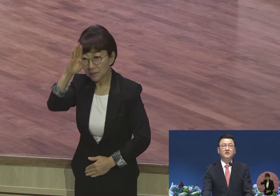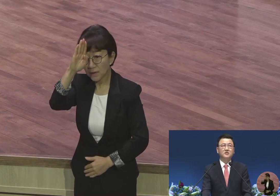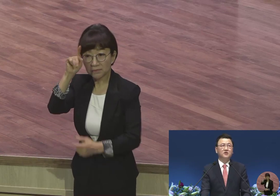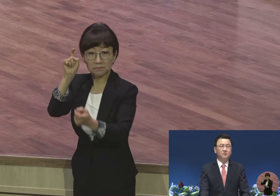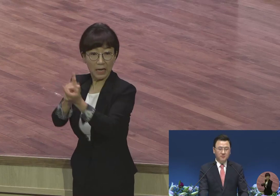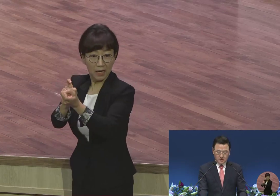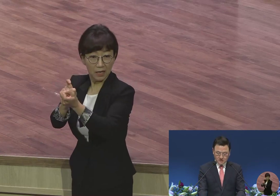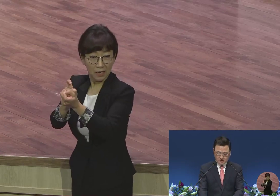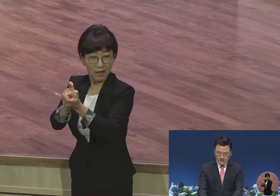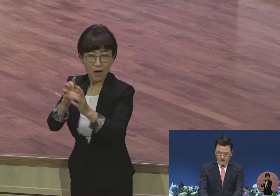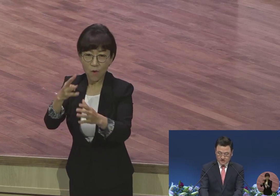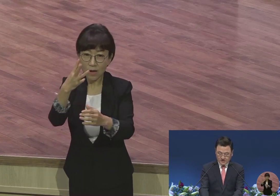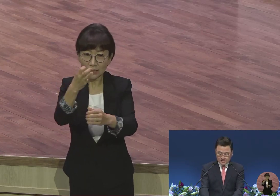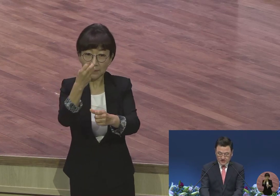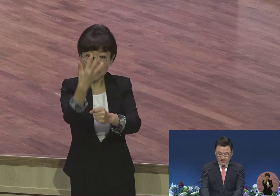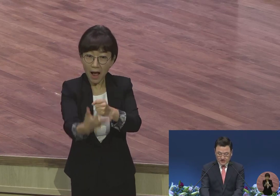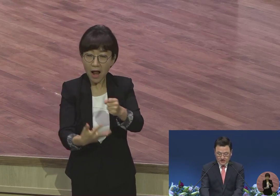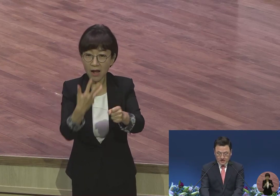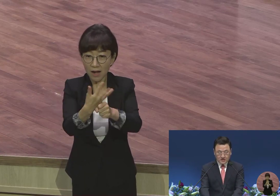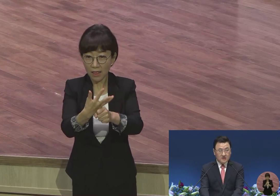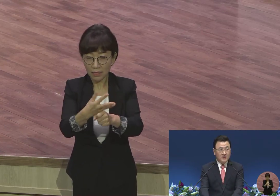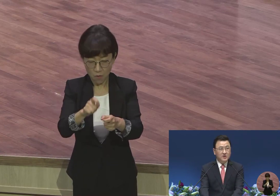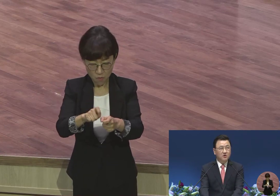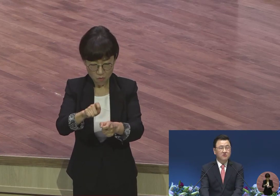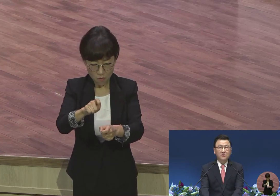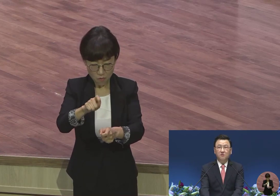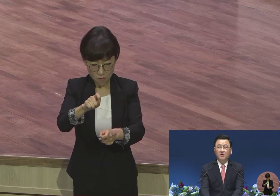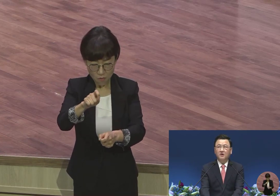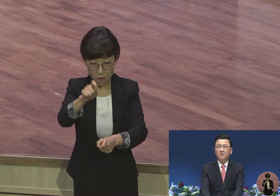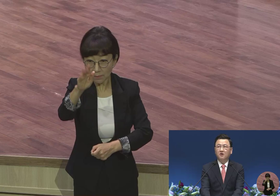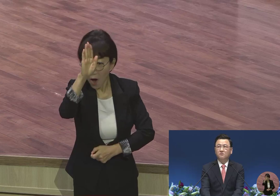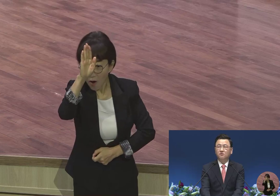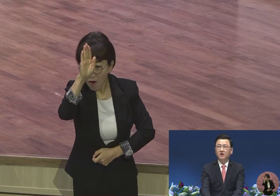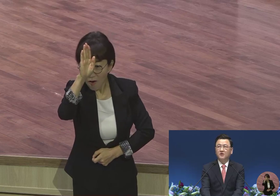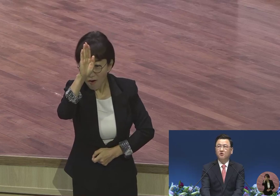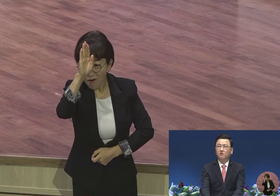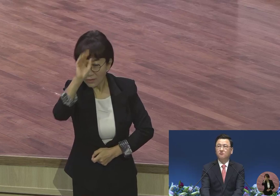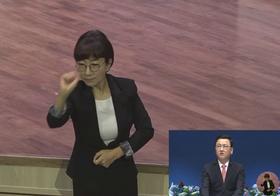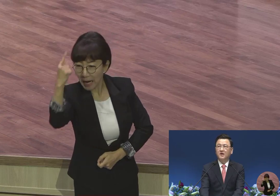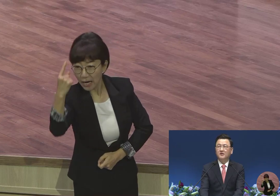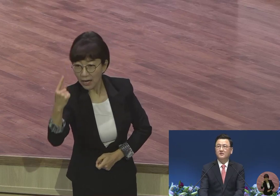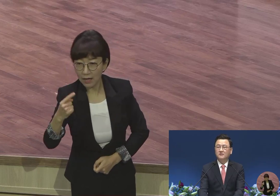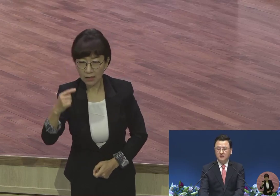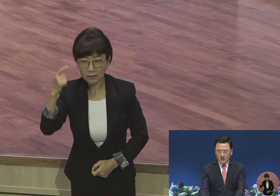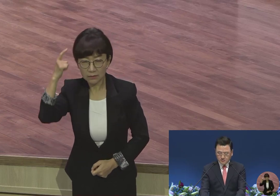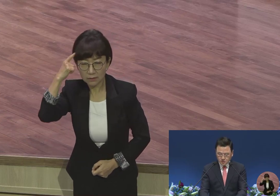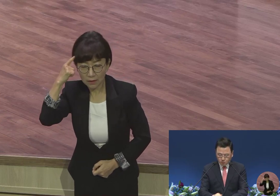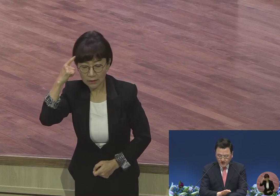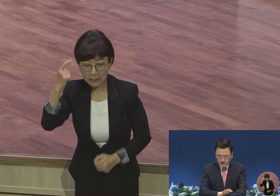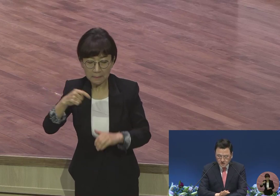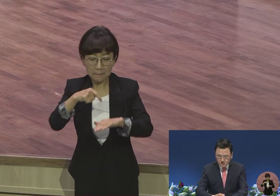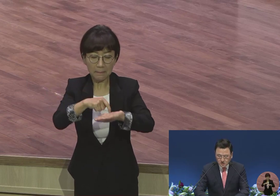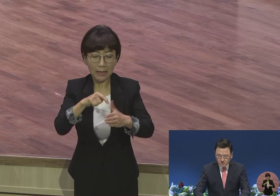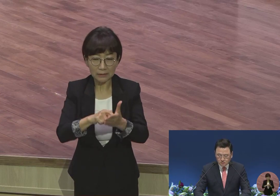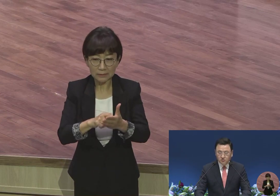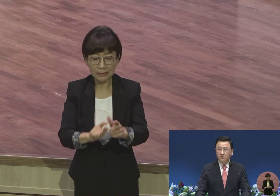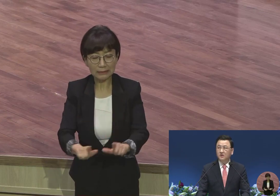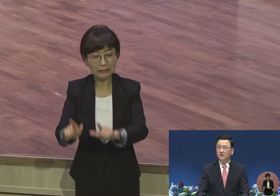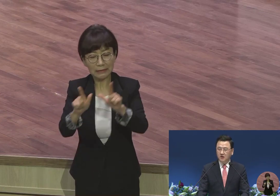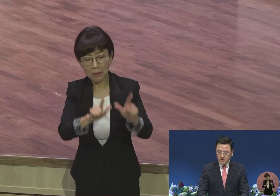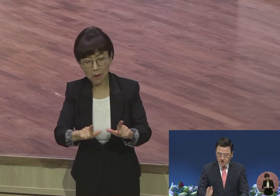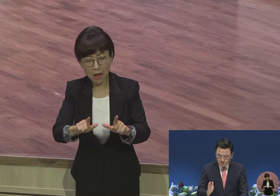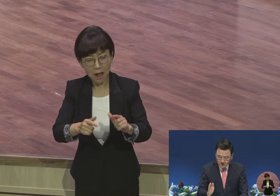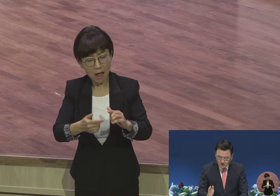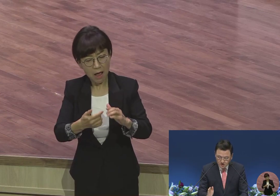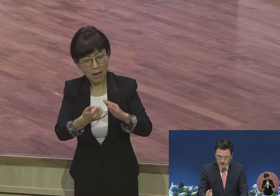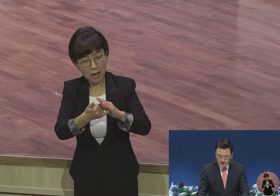38년이라는 긴 시간을 보면 이 사람의 정신과 마음과 영혼과 삶은 완전히